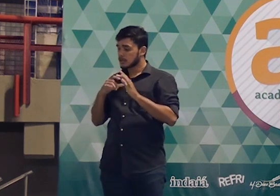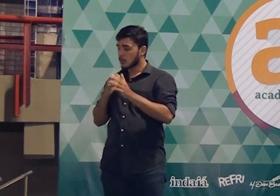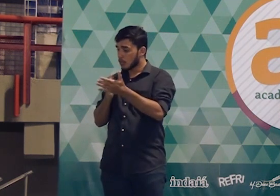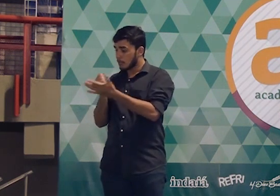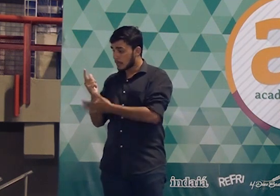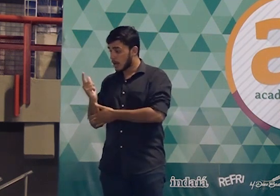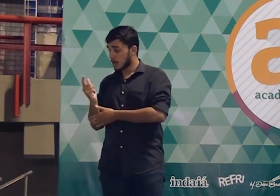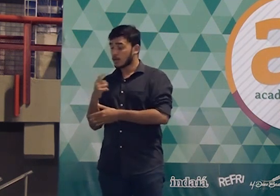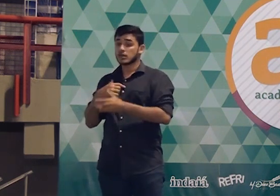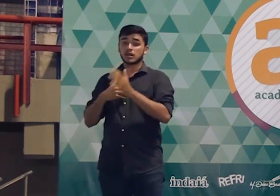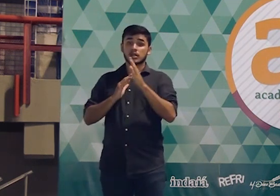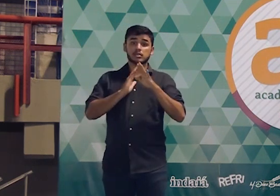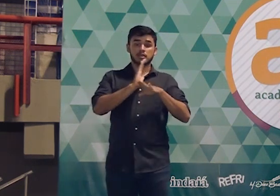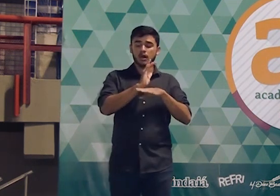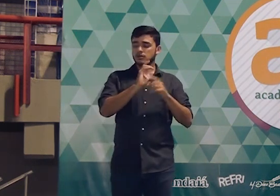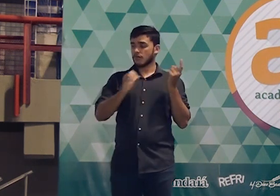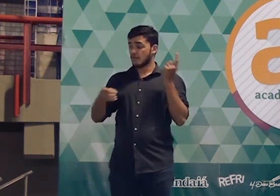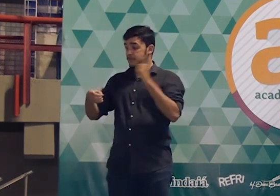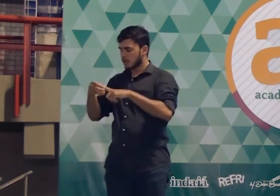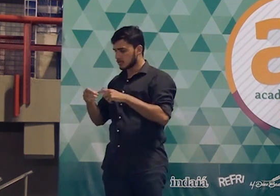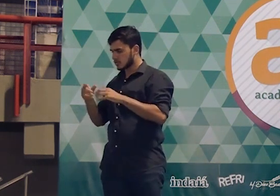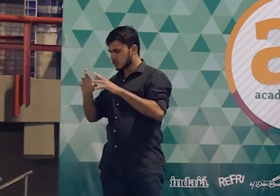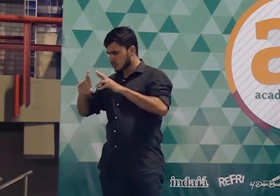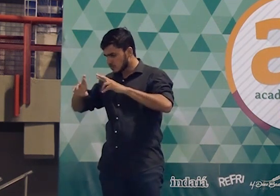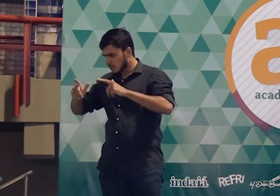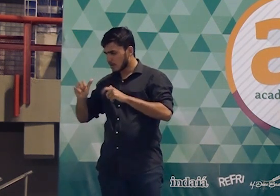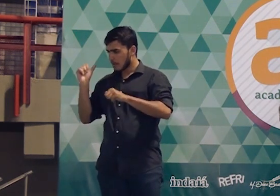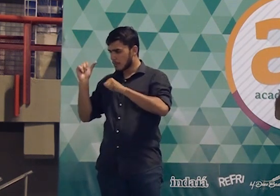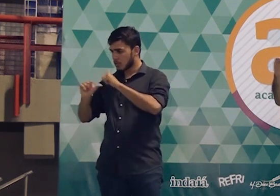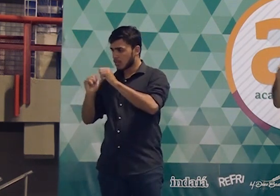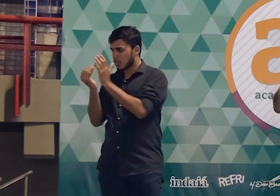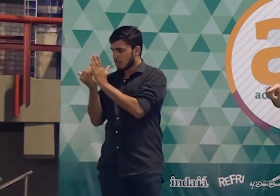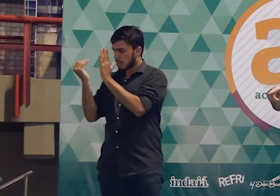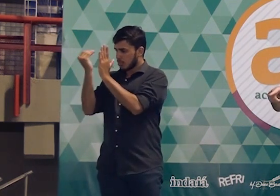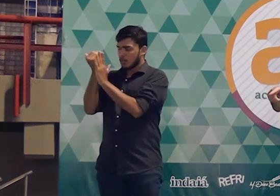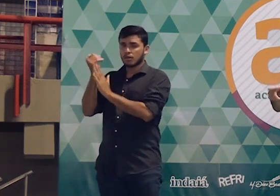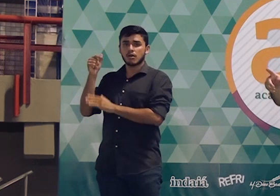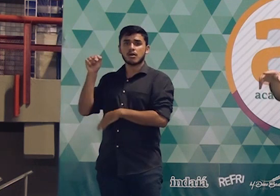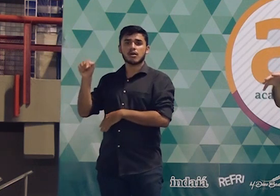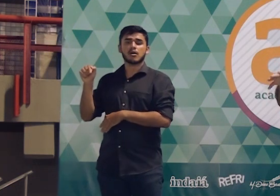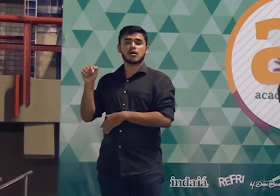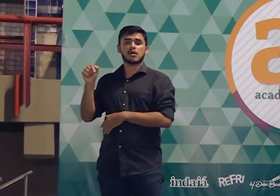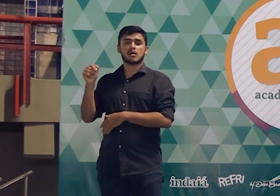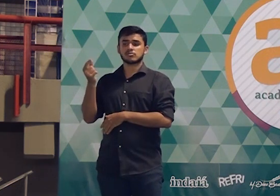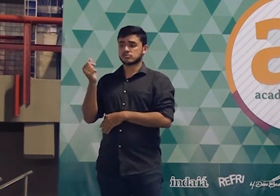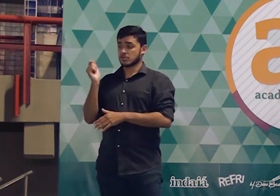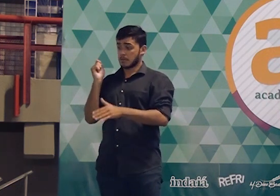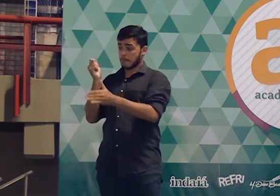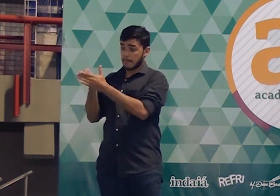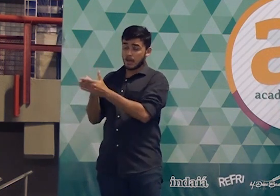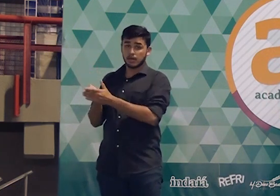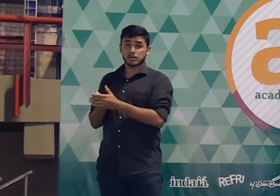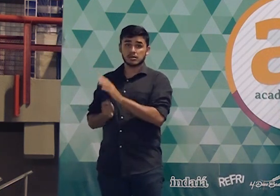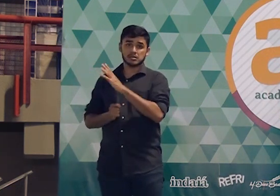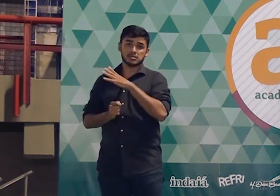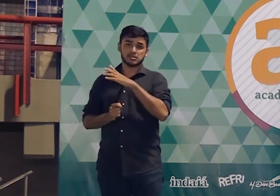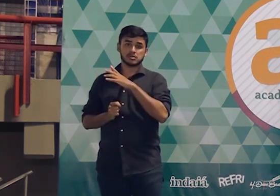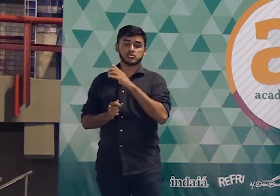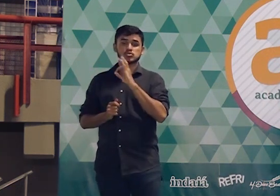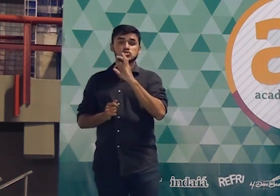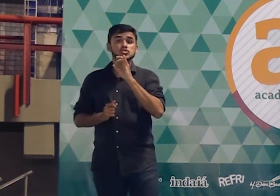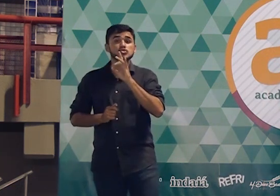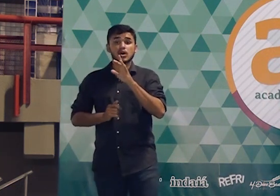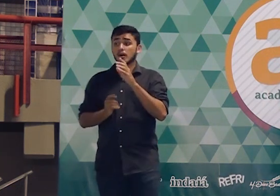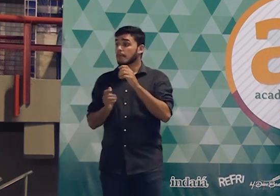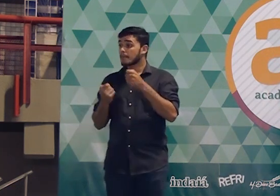supermercado. Porque todo dia ele ia lá etiquetar um produto. Ou quando a gente ia no supermercado e só podia comprar 5 latas de